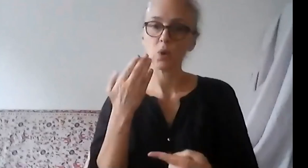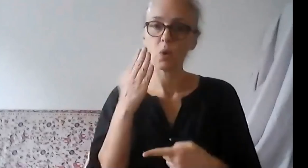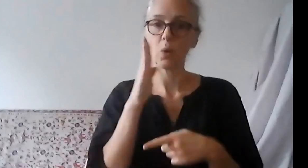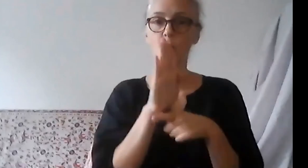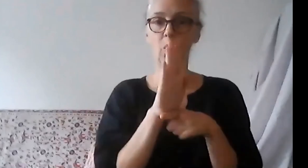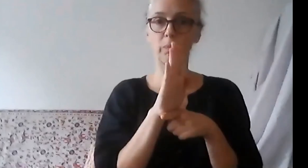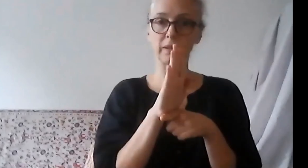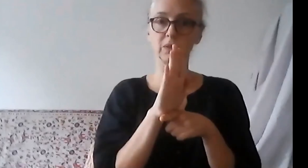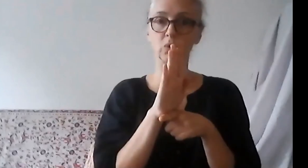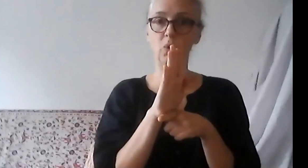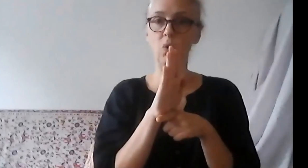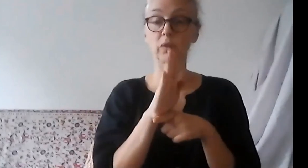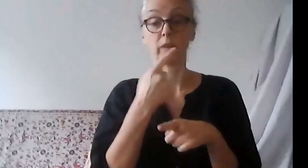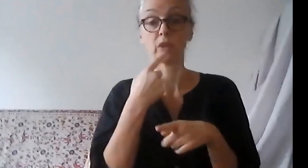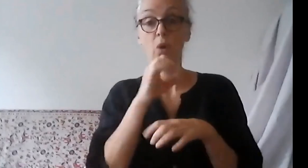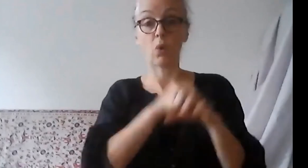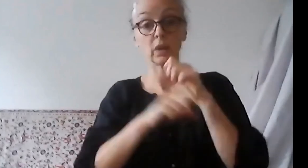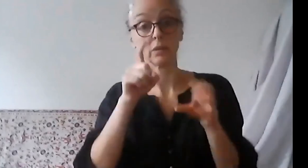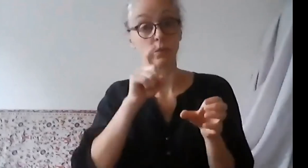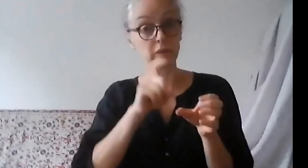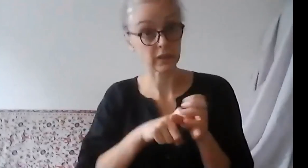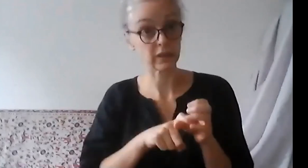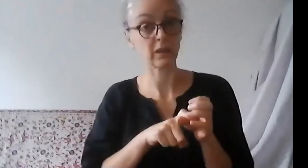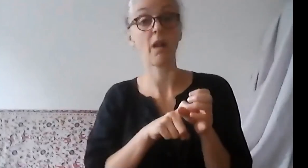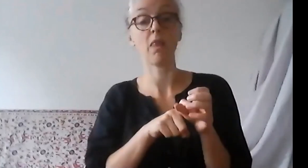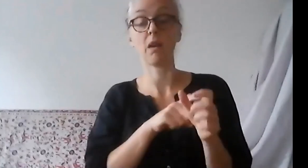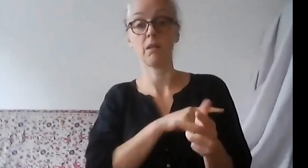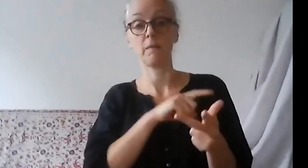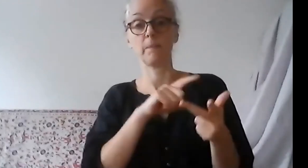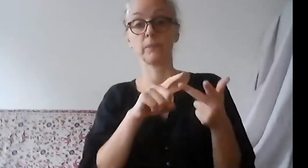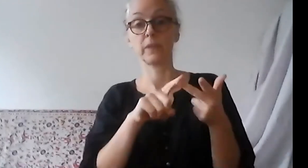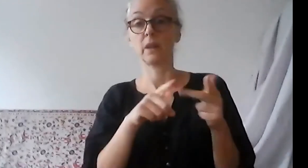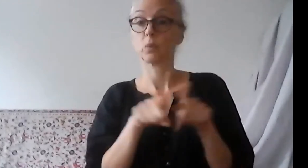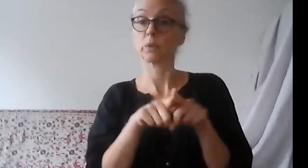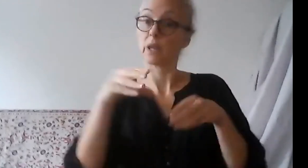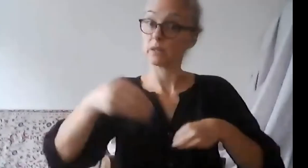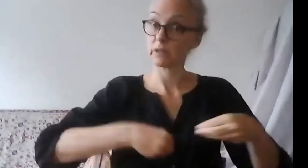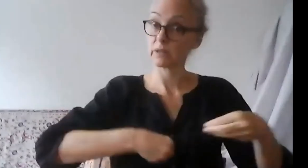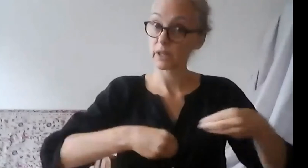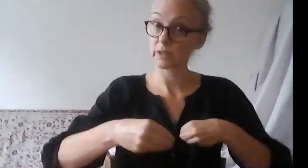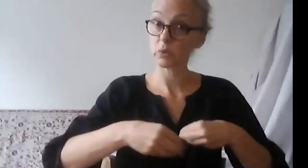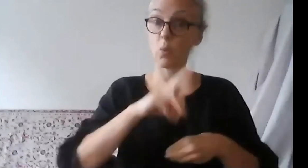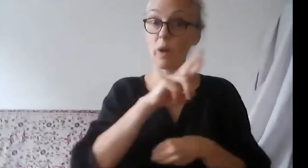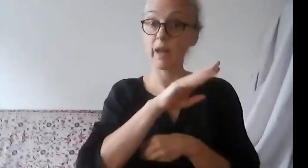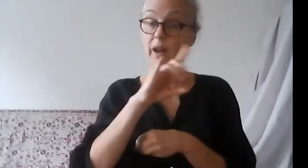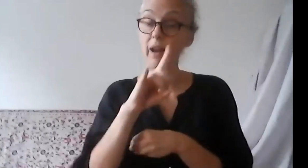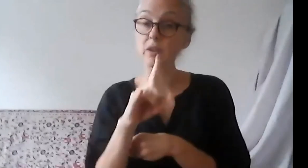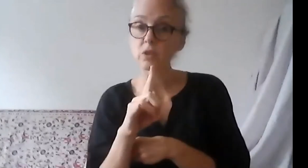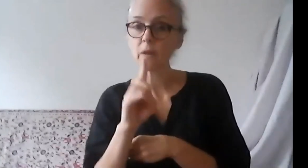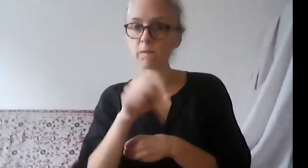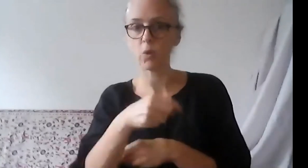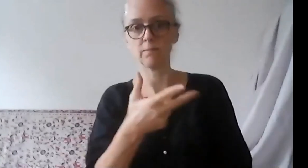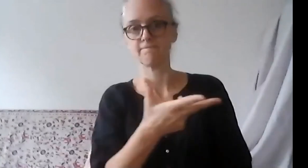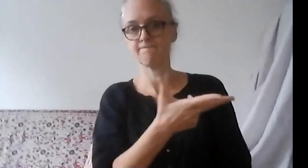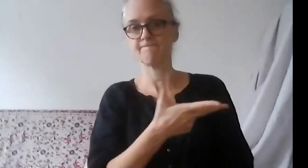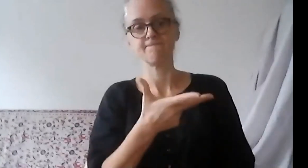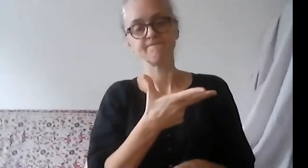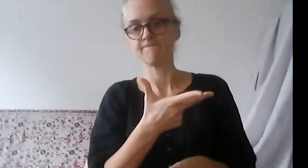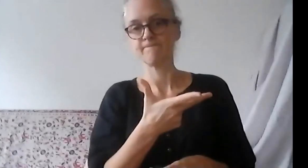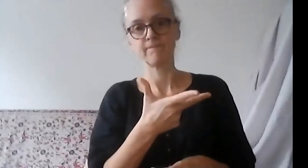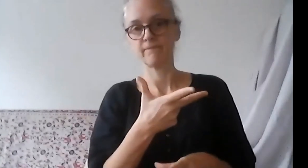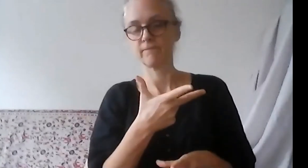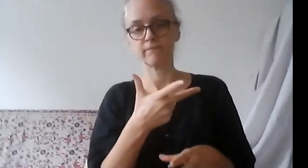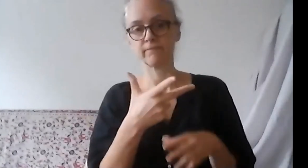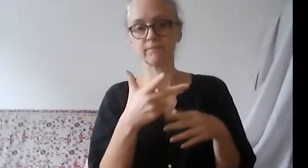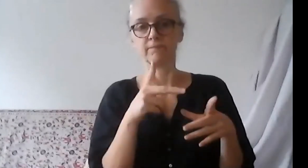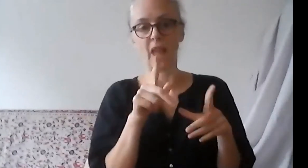les organisations syndicales salariées, que effectivement la direction de ressources humaines, l'employeur, soit au cœur, très proche auprès des personnes en situation de